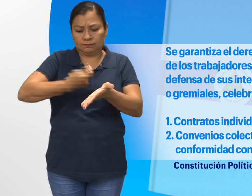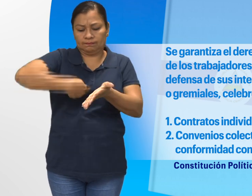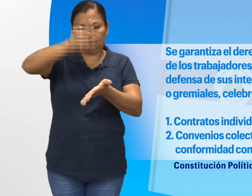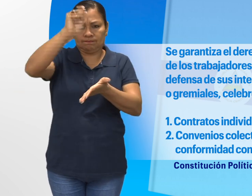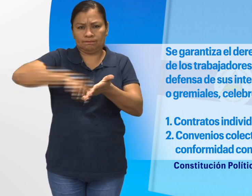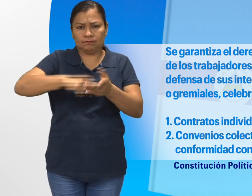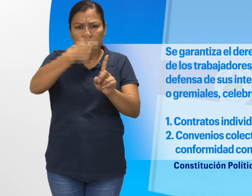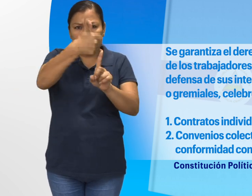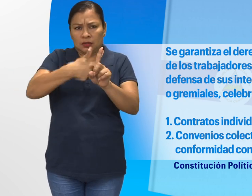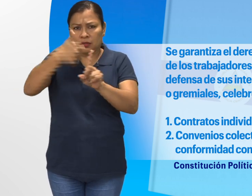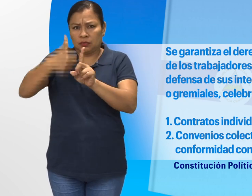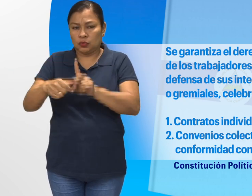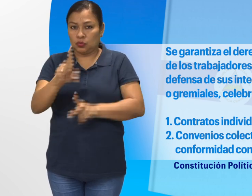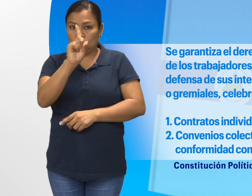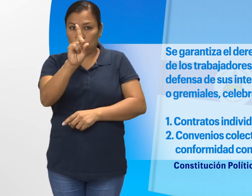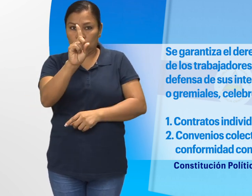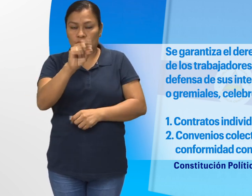1. Contratos individuales.